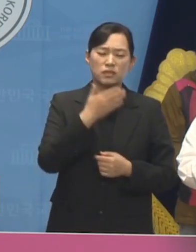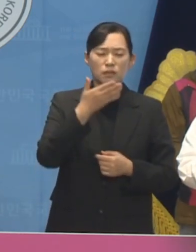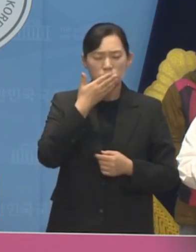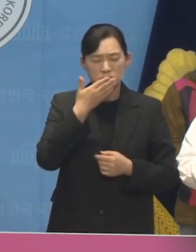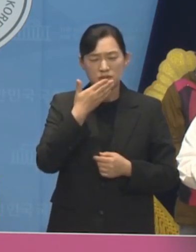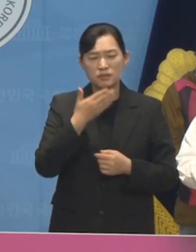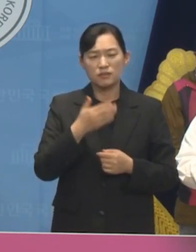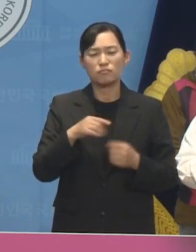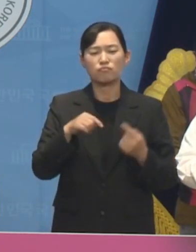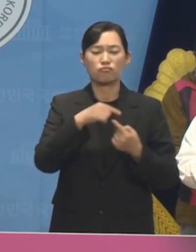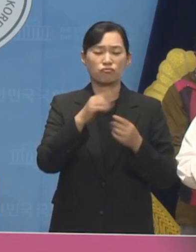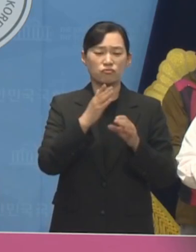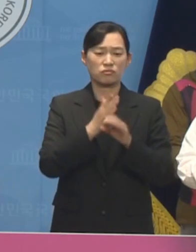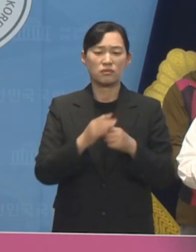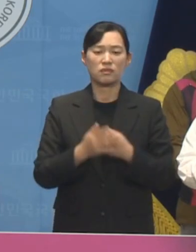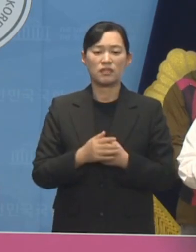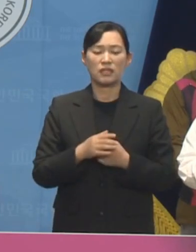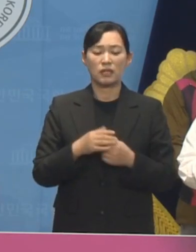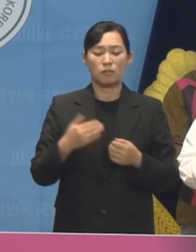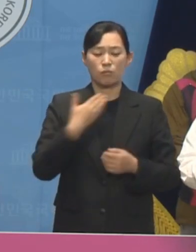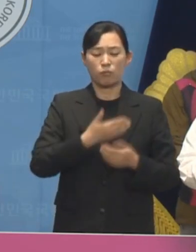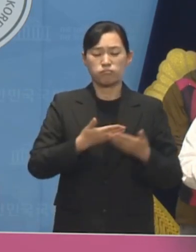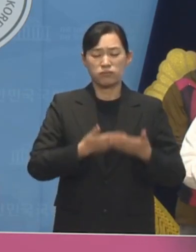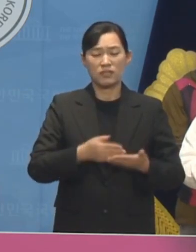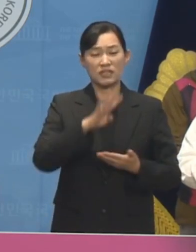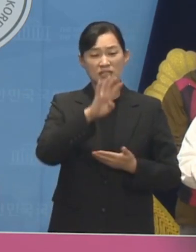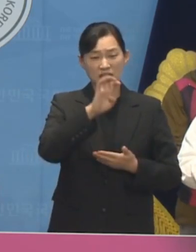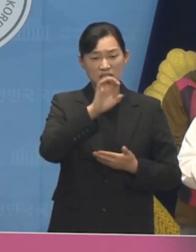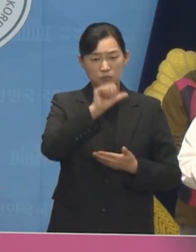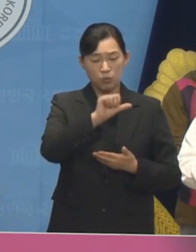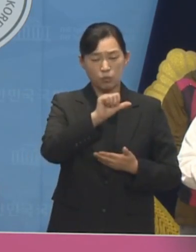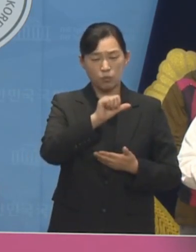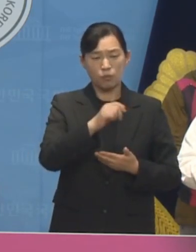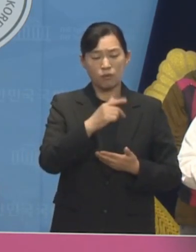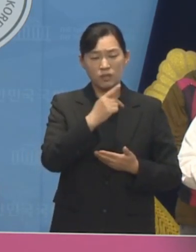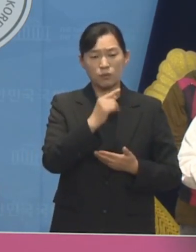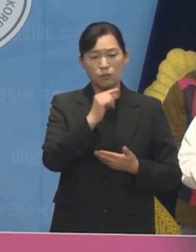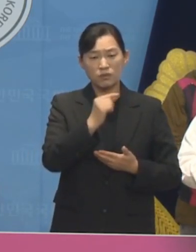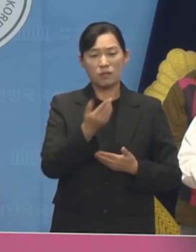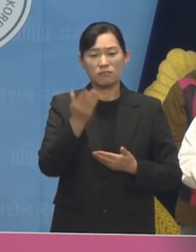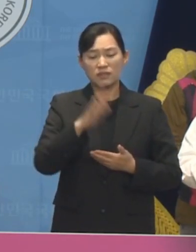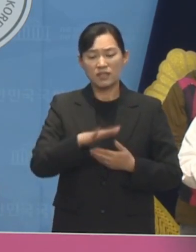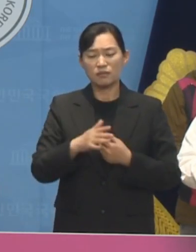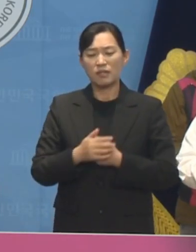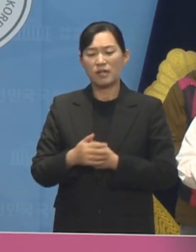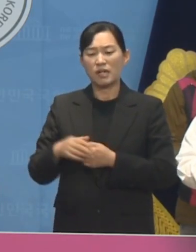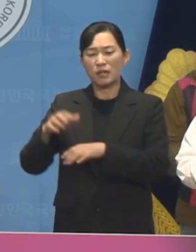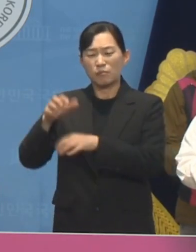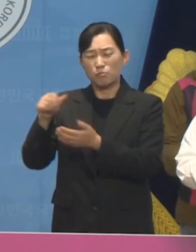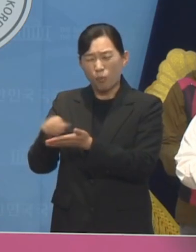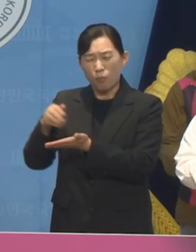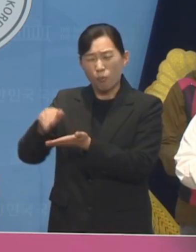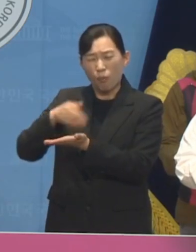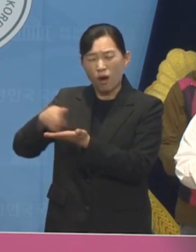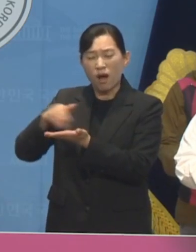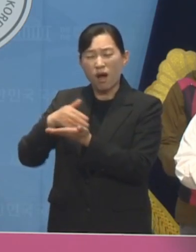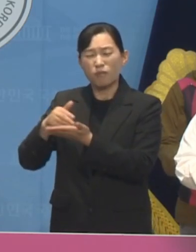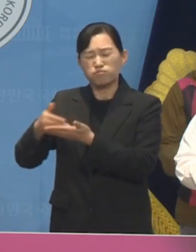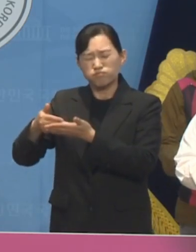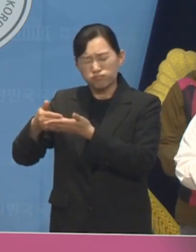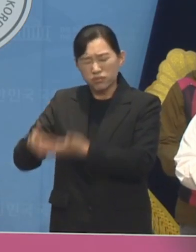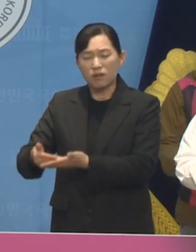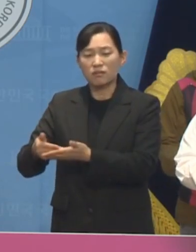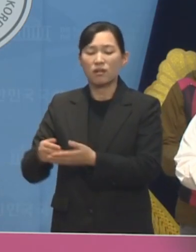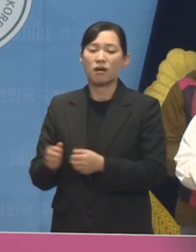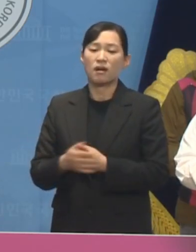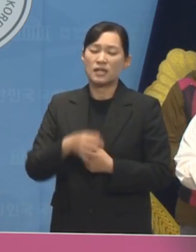있습니다. 45kg 노동자가 200kg 제육볶음을 위해 온몸을 던져 삽질을 합니다. 대전 둔산여고와